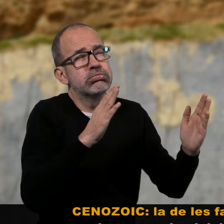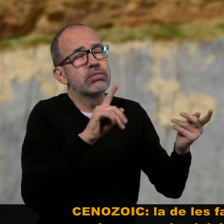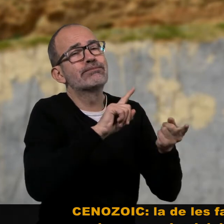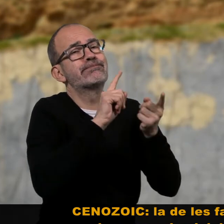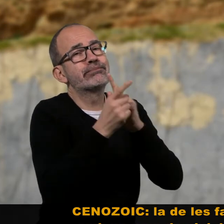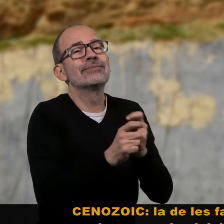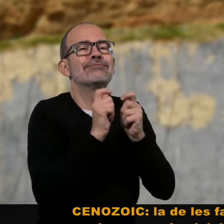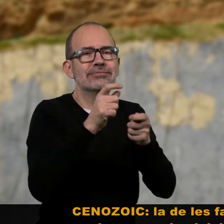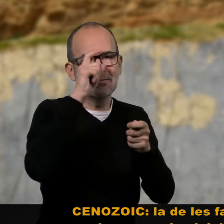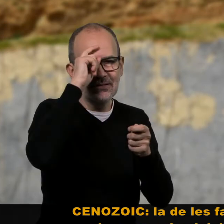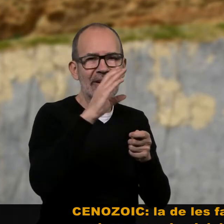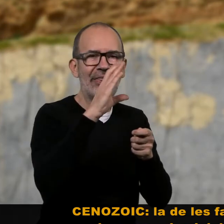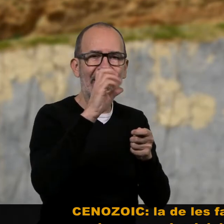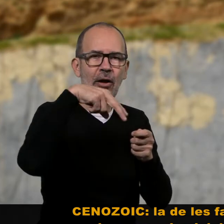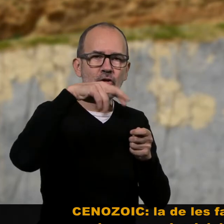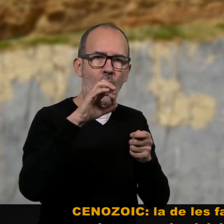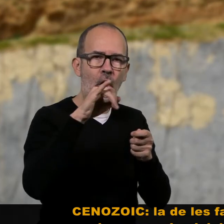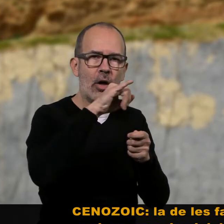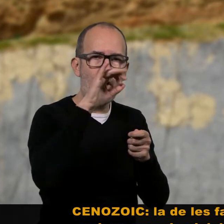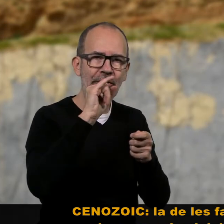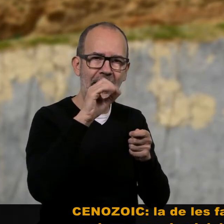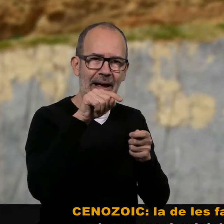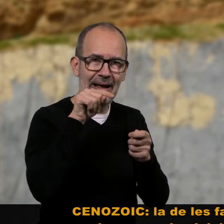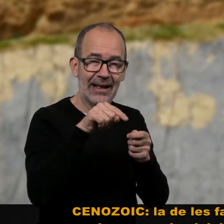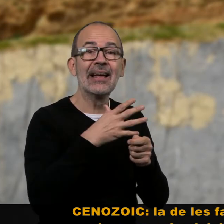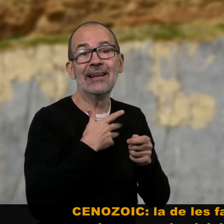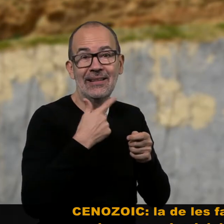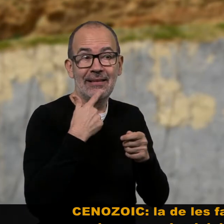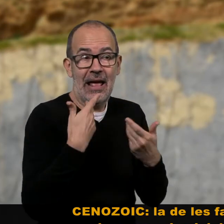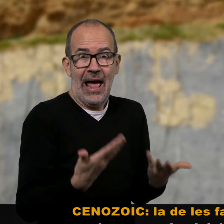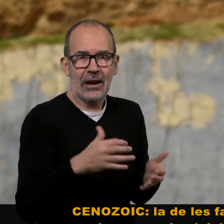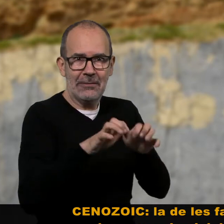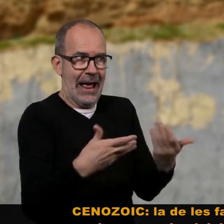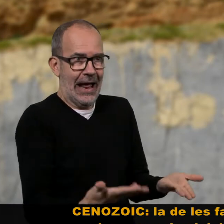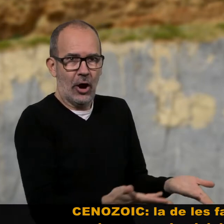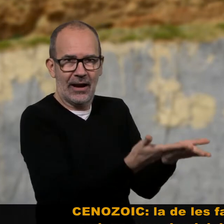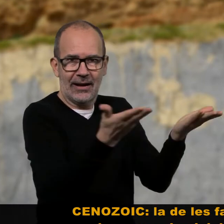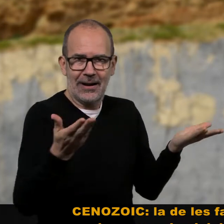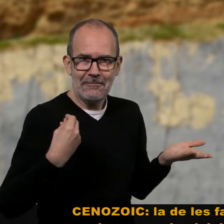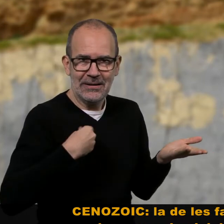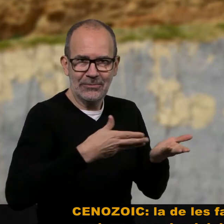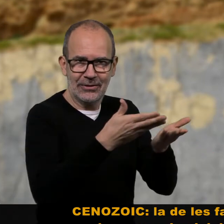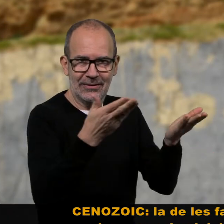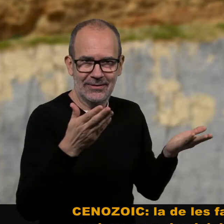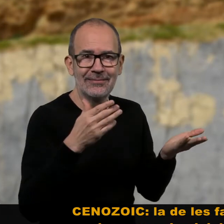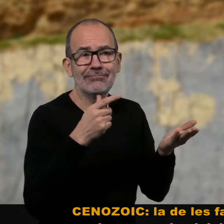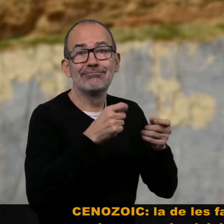Cenozoic, la de les faunes recents, amb un gran domini dels mamífers, entre els quals ens hem d'incloure els humans.